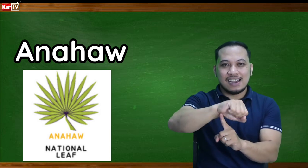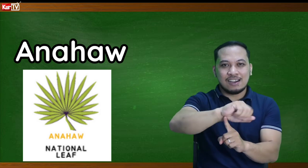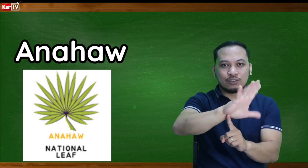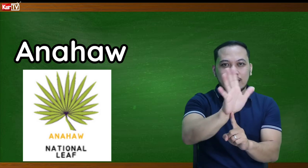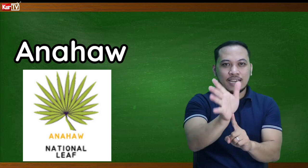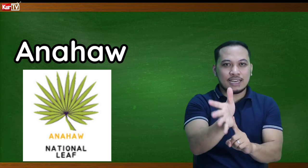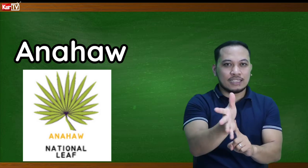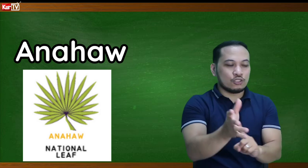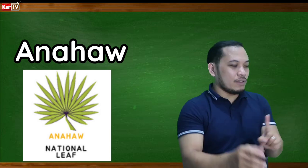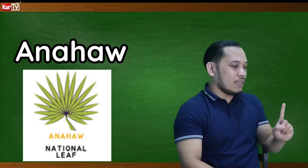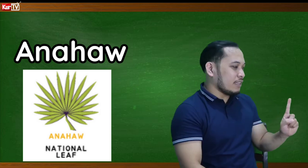Anahaw. Try nga natin gumili.